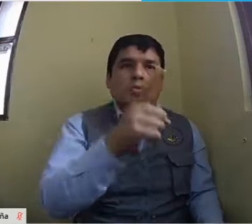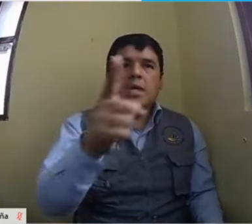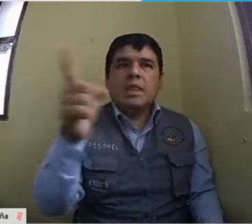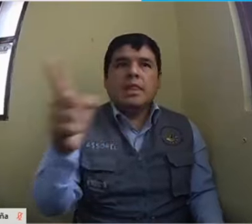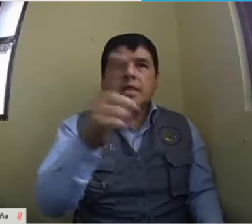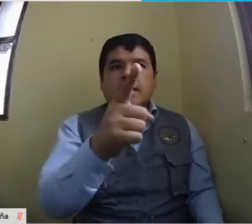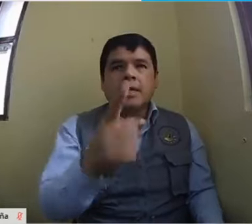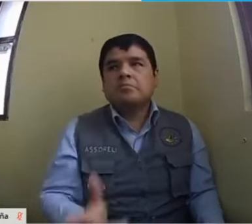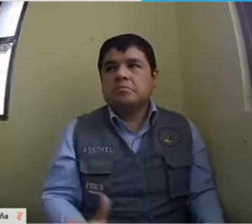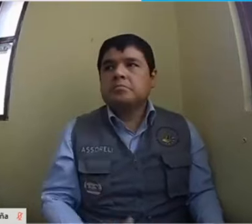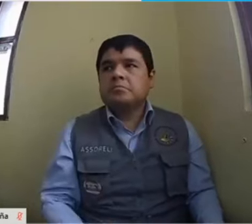movimiento.